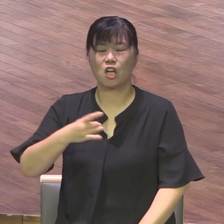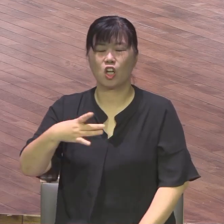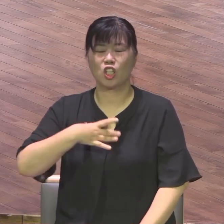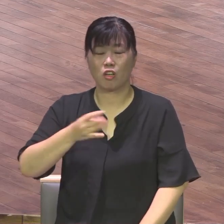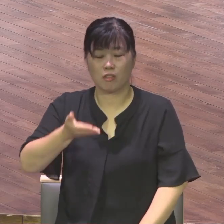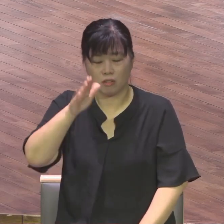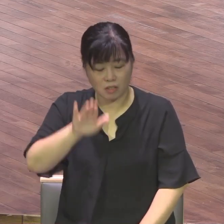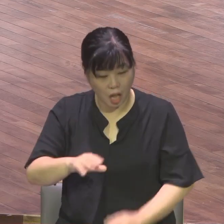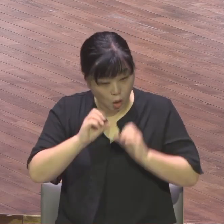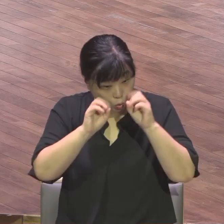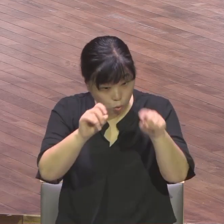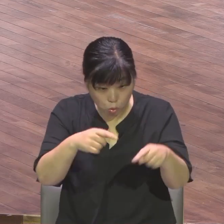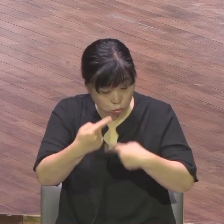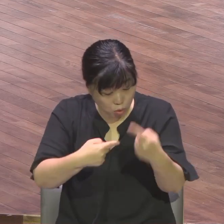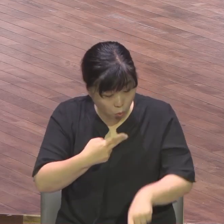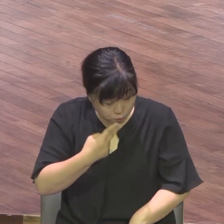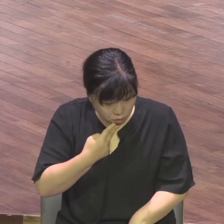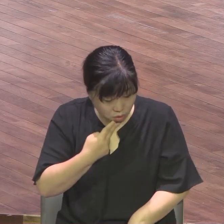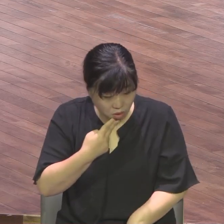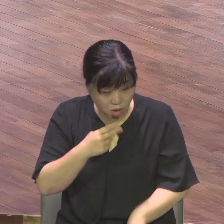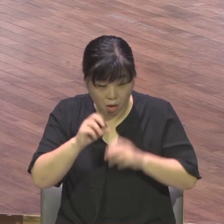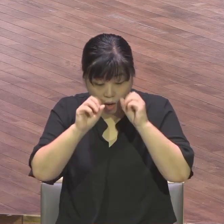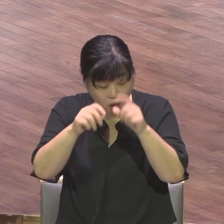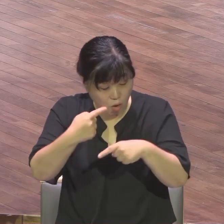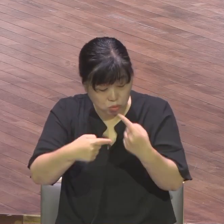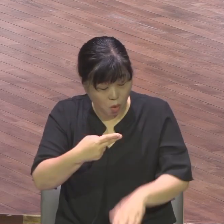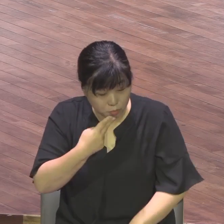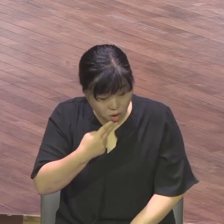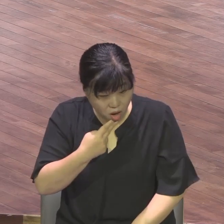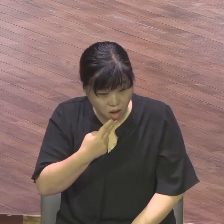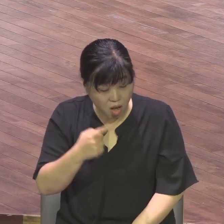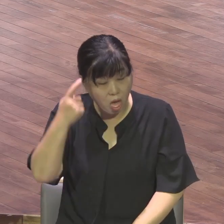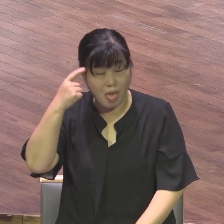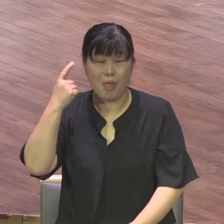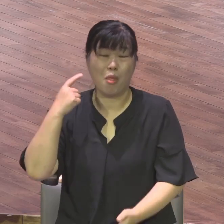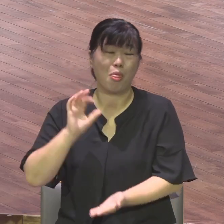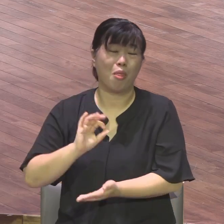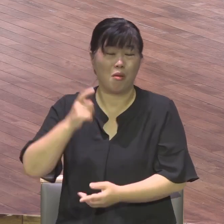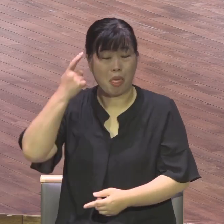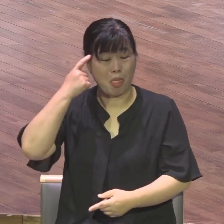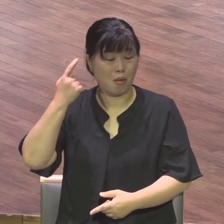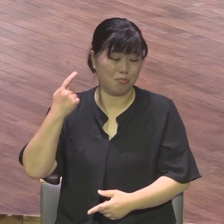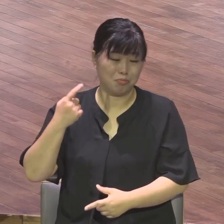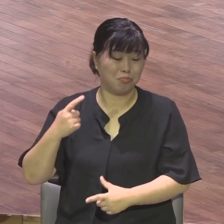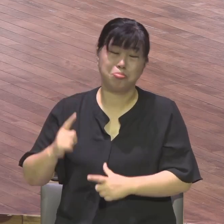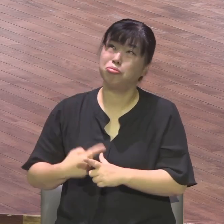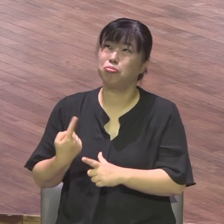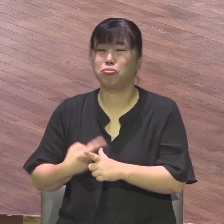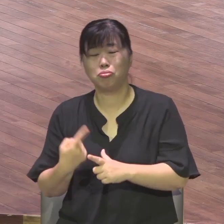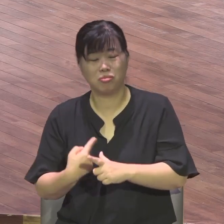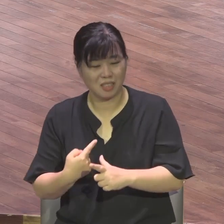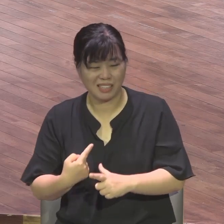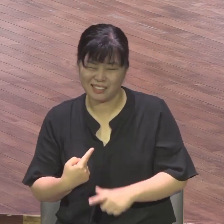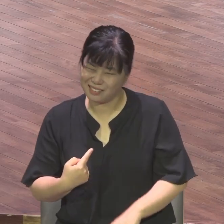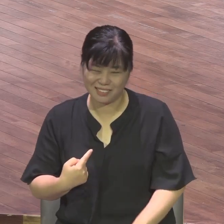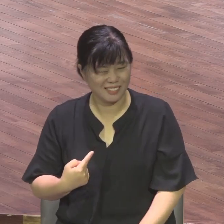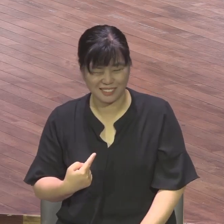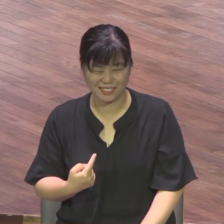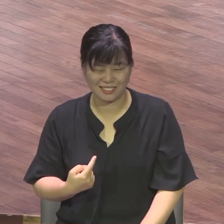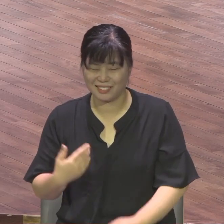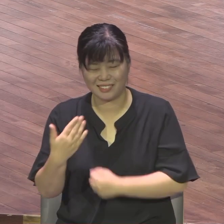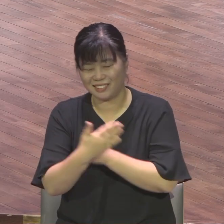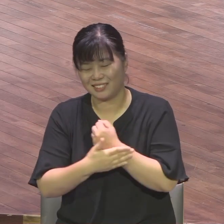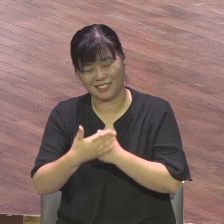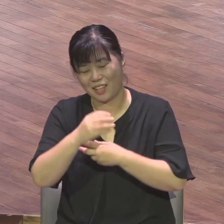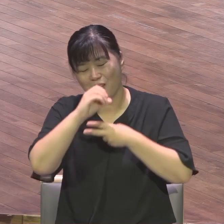특징. 절대로 안 합니다. 3.1조 쳐다보지 않습니다. 자기 아무 상관도 없습니다. 은혜